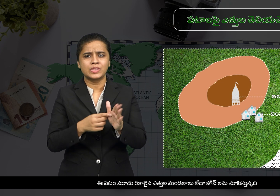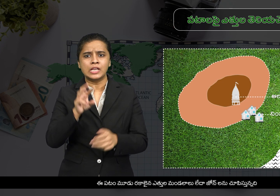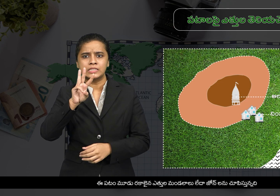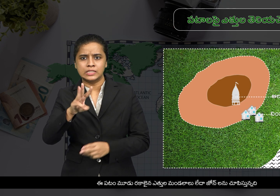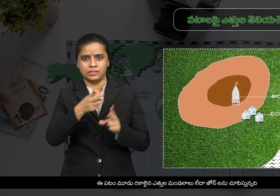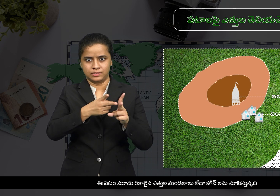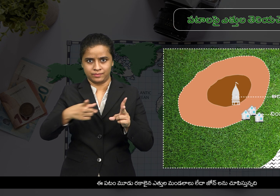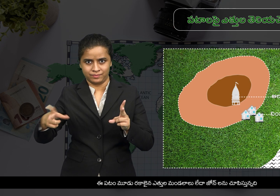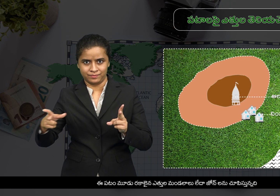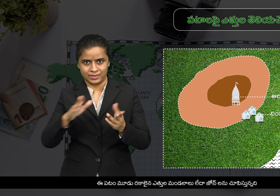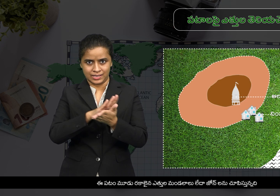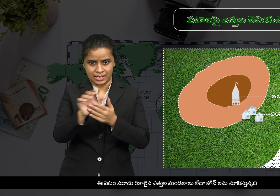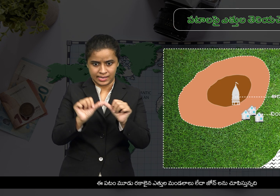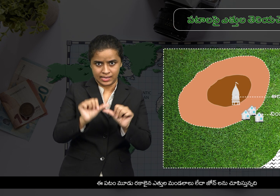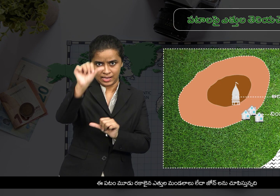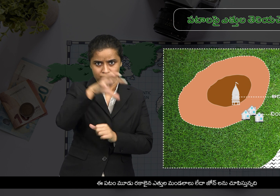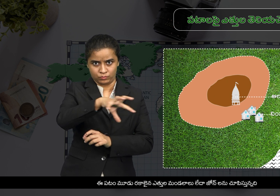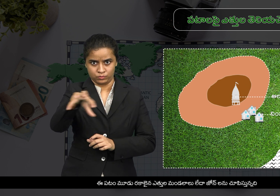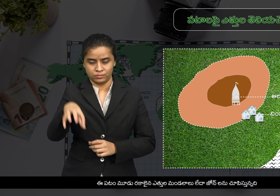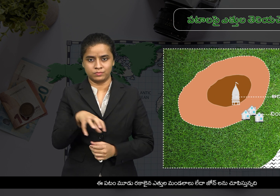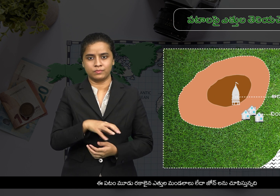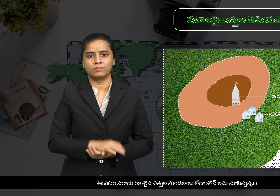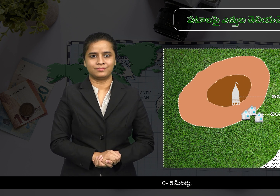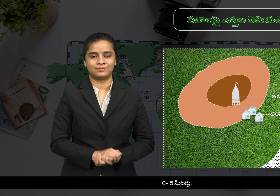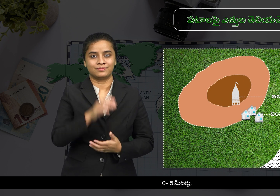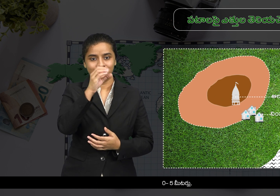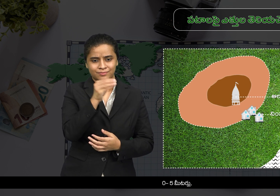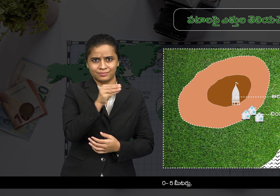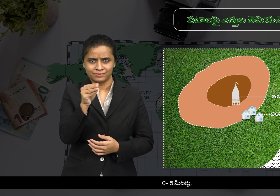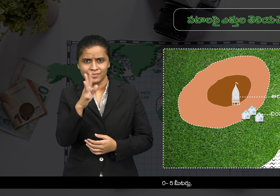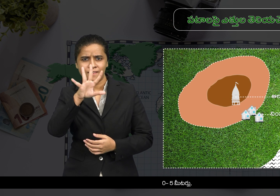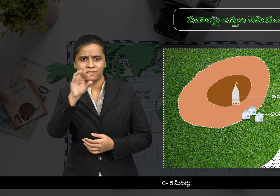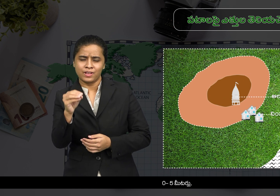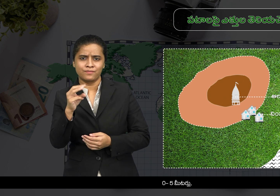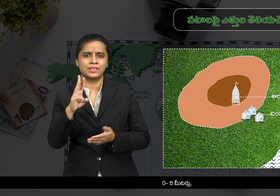ఎత్తుల మండలాలు లేదా జోన్లను చూపిస్తుంది. 0 నుంచి 5 మీటర్లు,